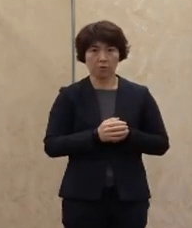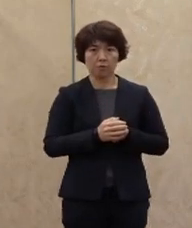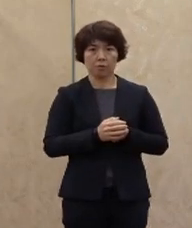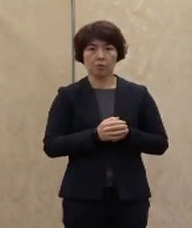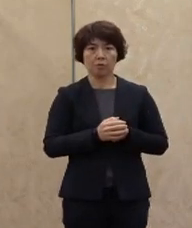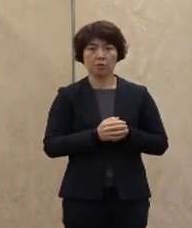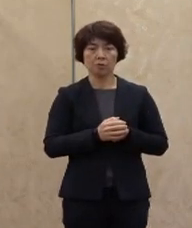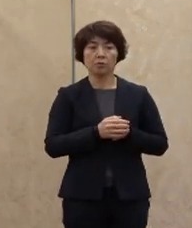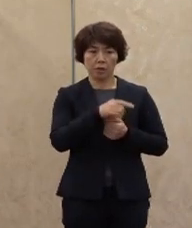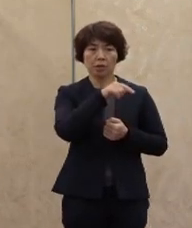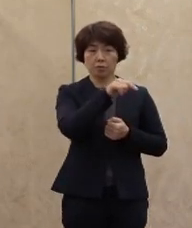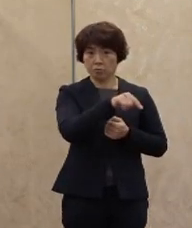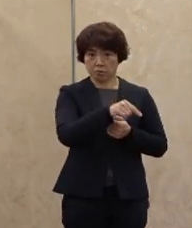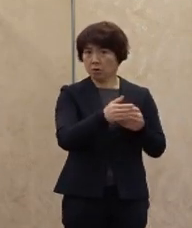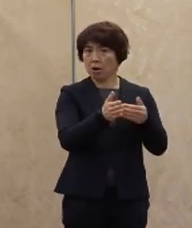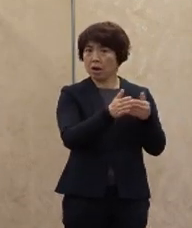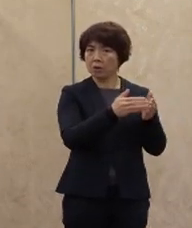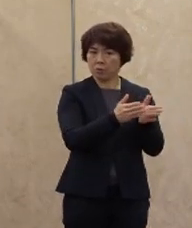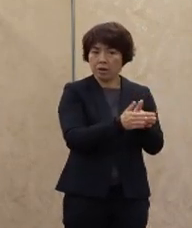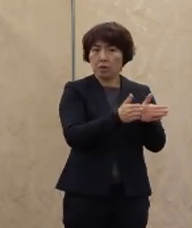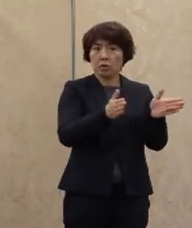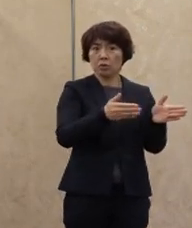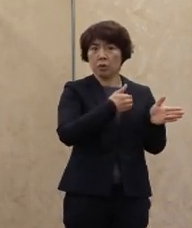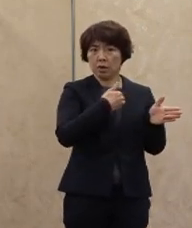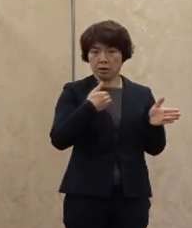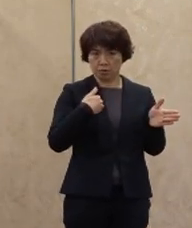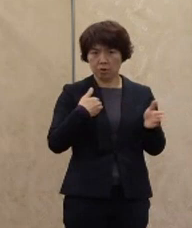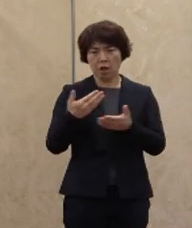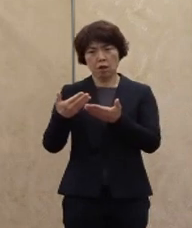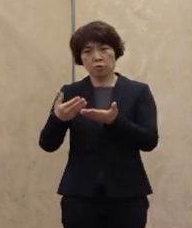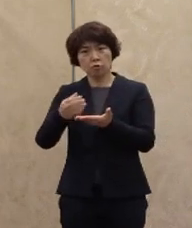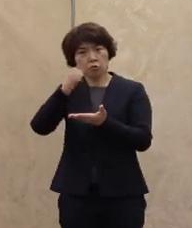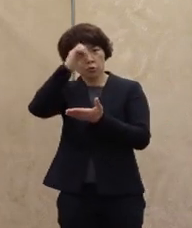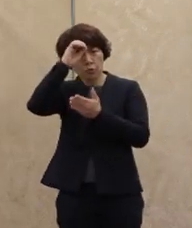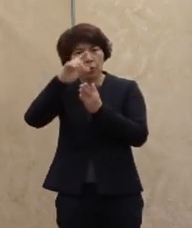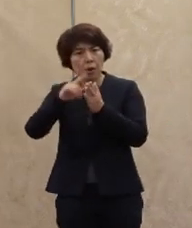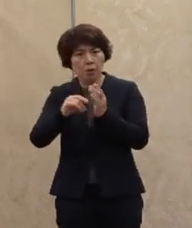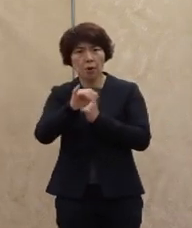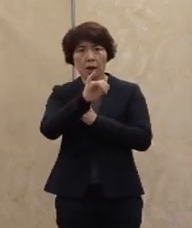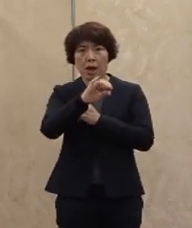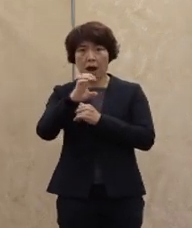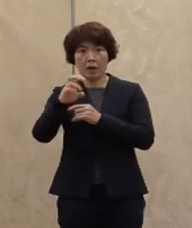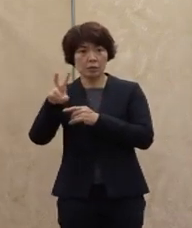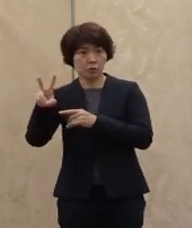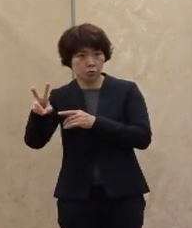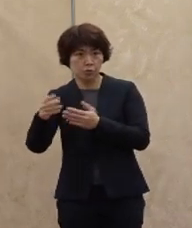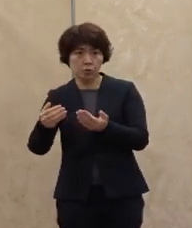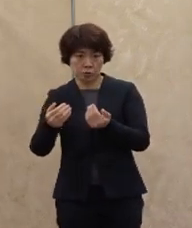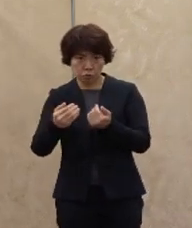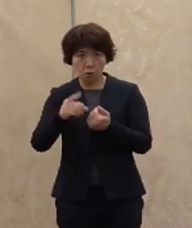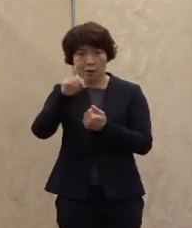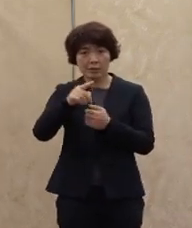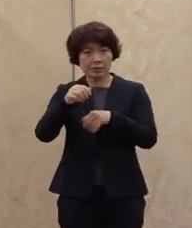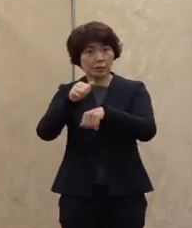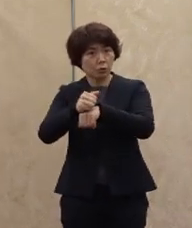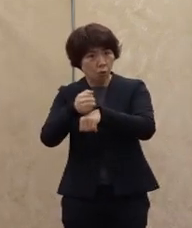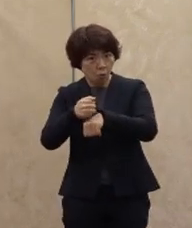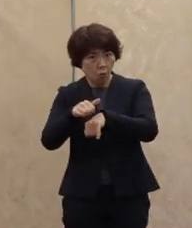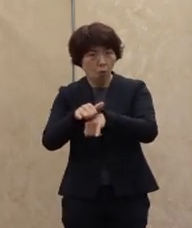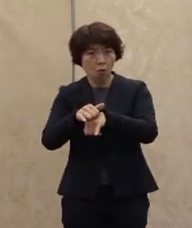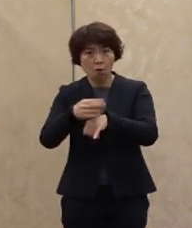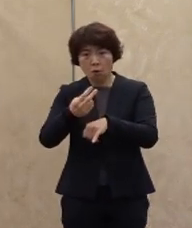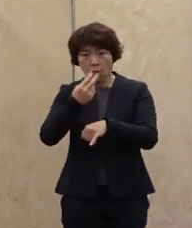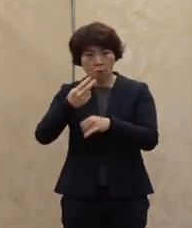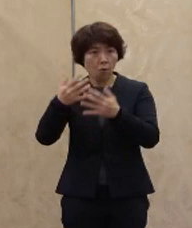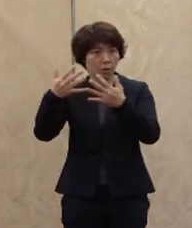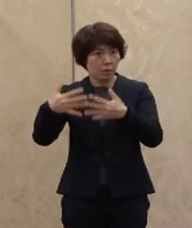その範囲を広げる可能性がまだまだあると思ってます。重症はどうしても ICU の設備がいるし、人工呼吸器使える人がいるし、